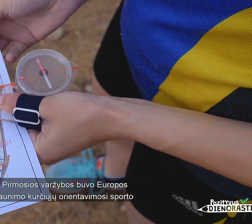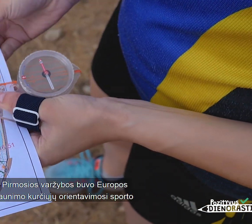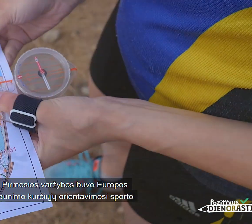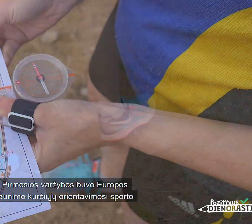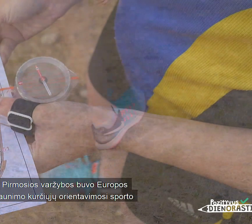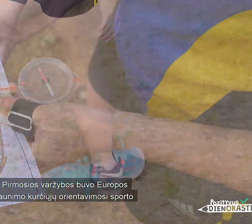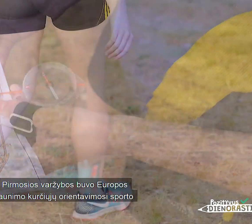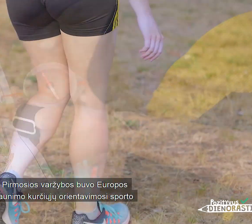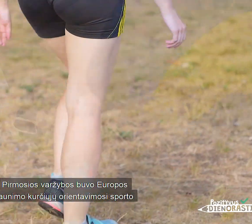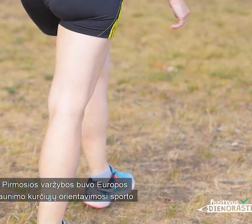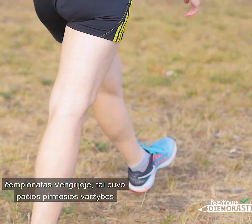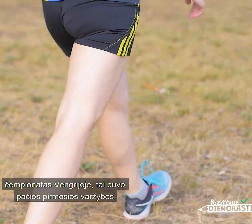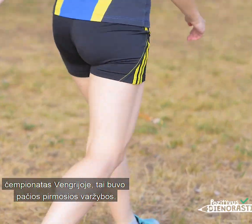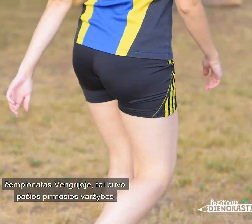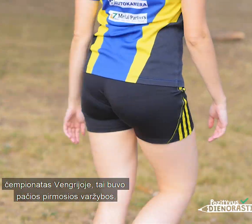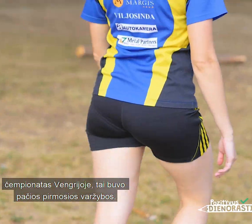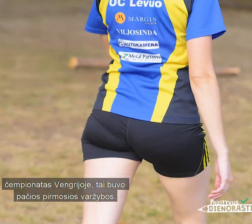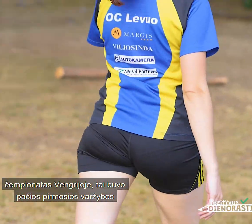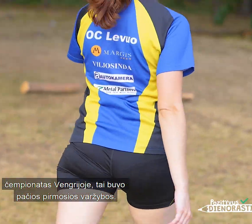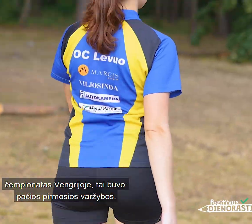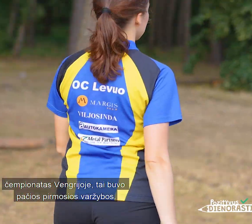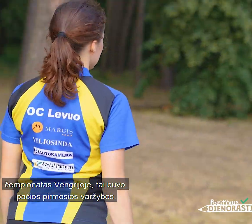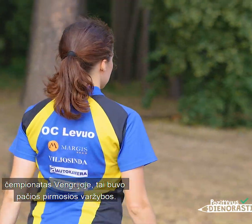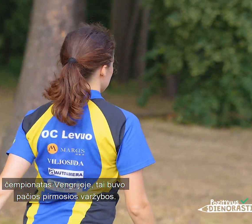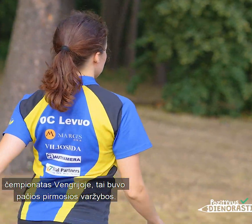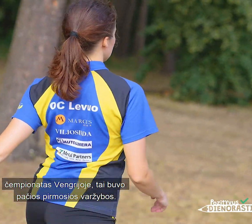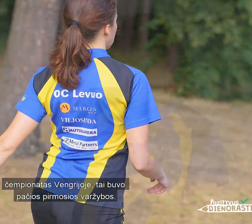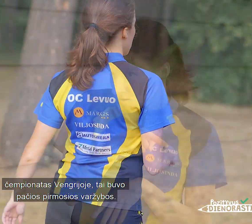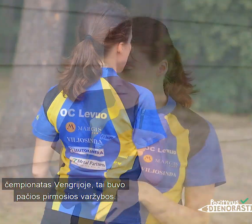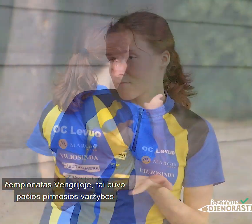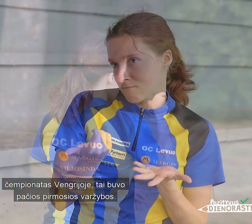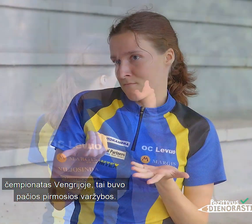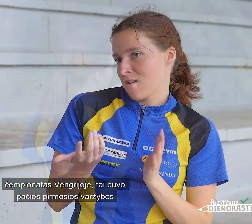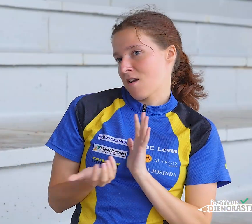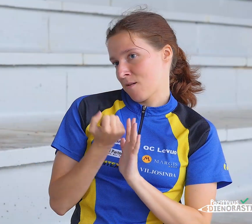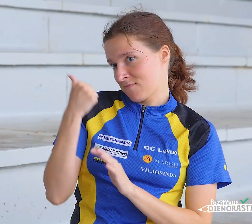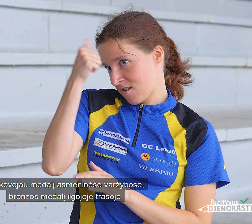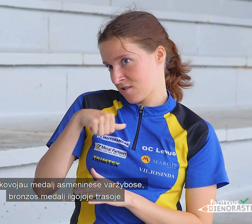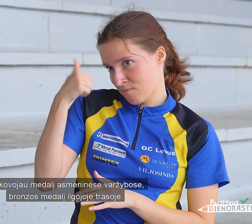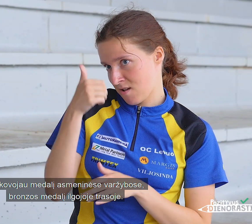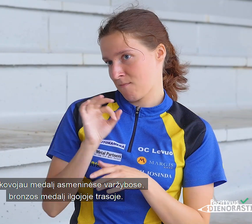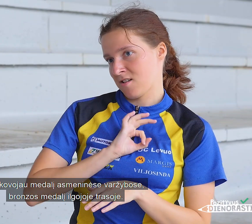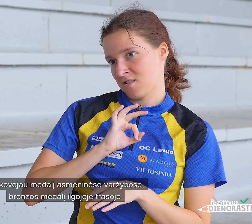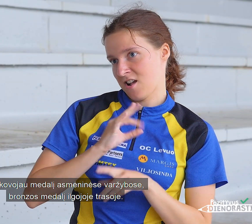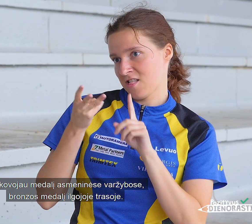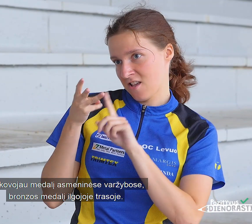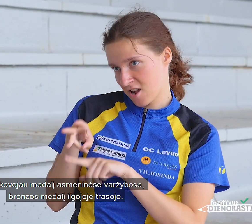jaunimo kurčiųjų orientacinis čempionatas Vengrijoje. Tai buvo pačios pirmos varžybos. Ir gavau asmeninį medalį.